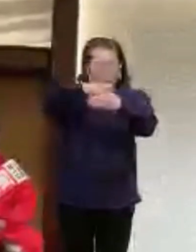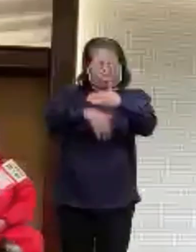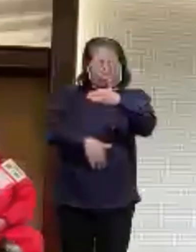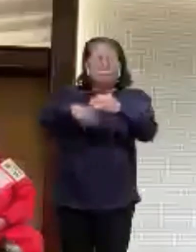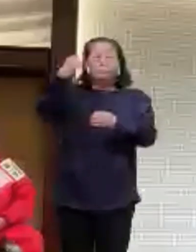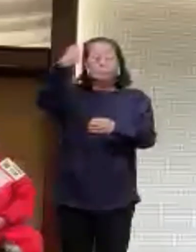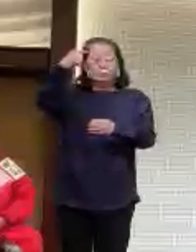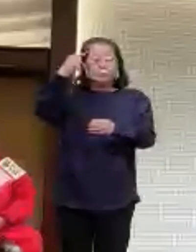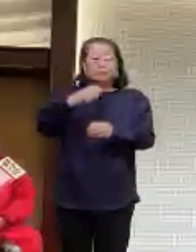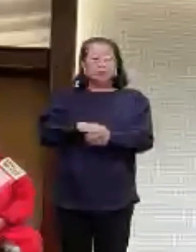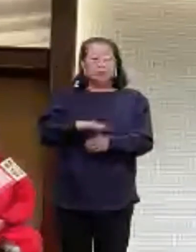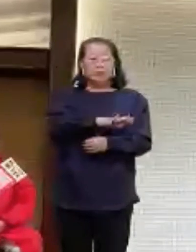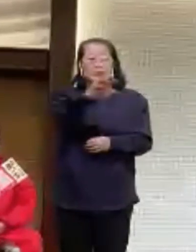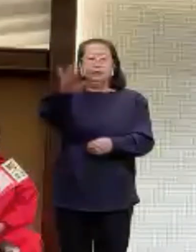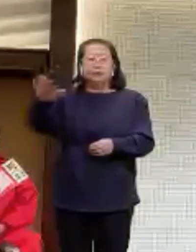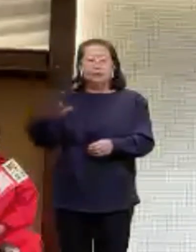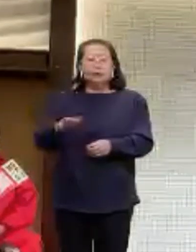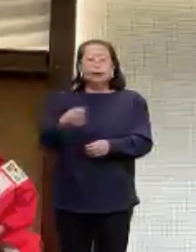皆様、